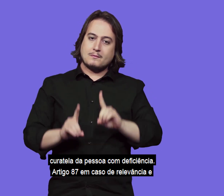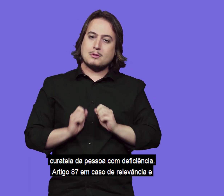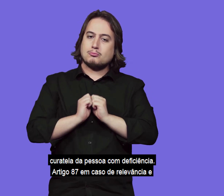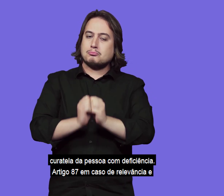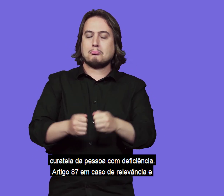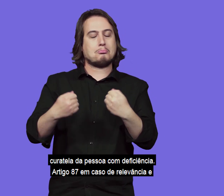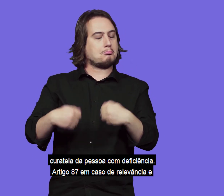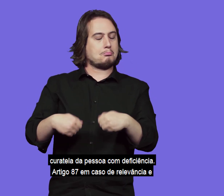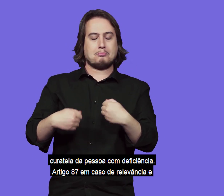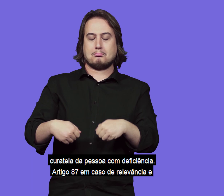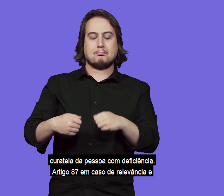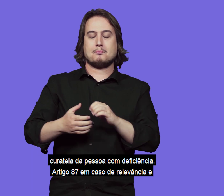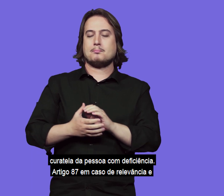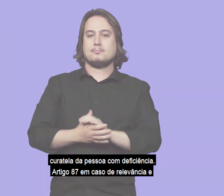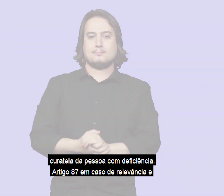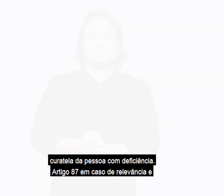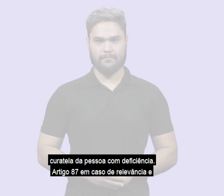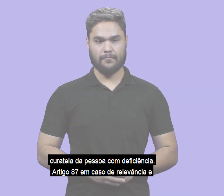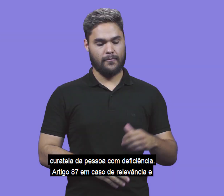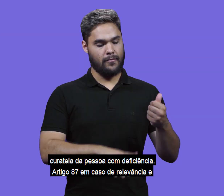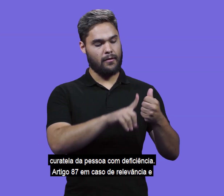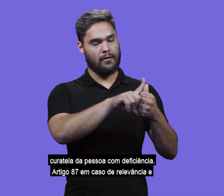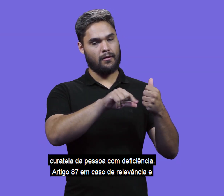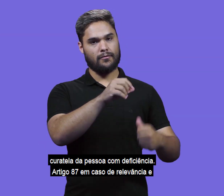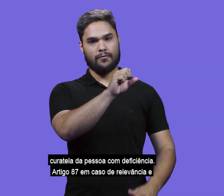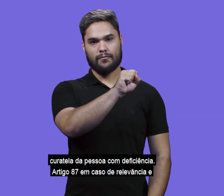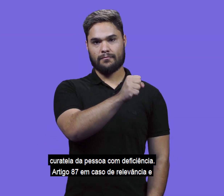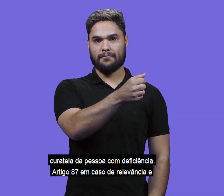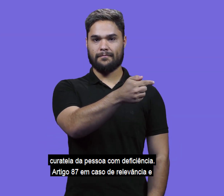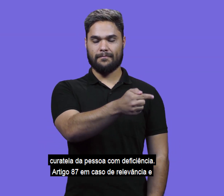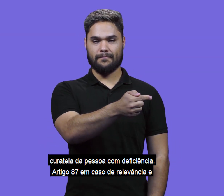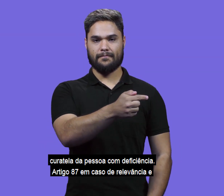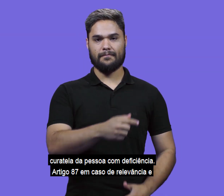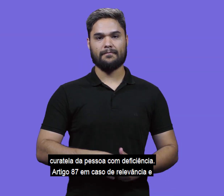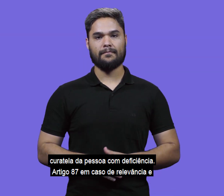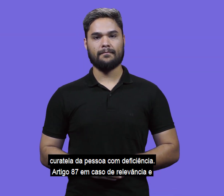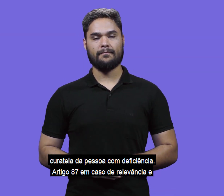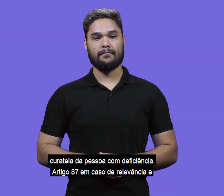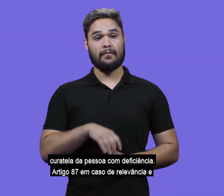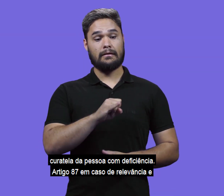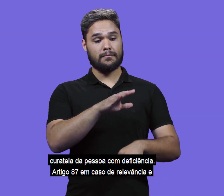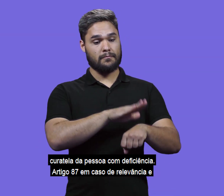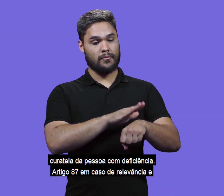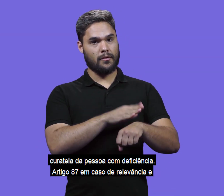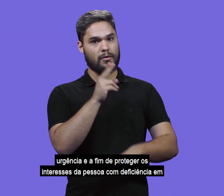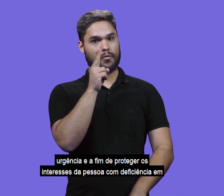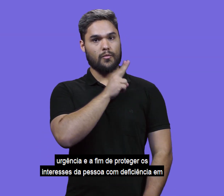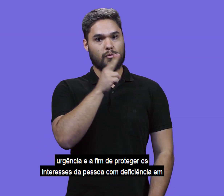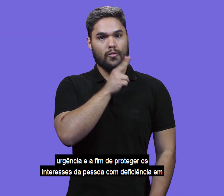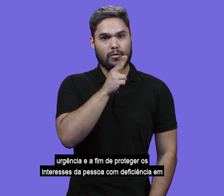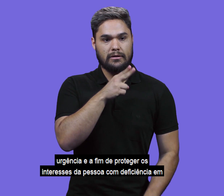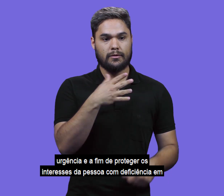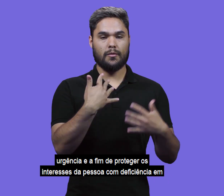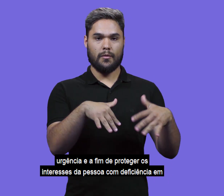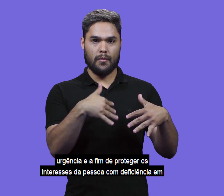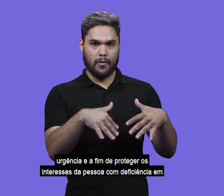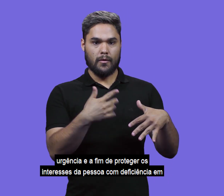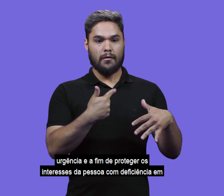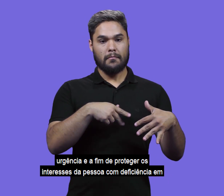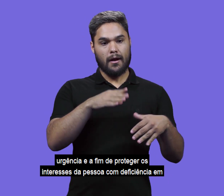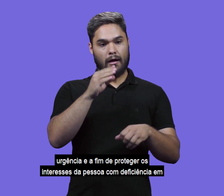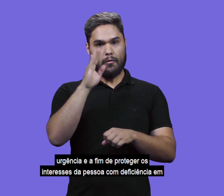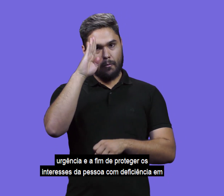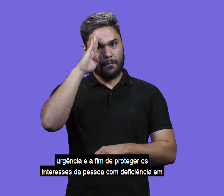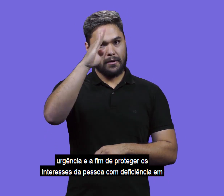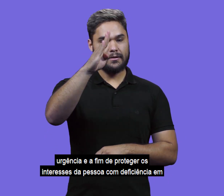pessoa com deficiência. Artigo 87. Em casos de relevância e urgência, e a fim